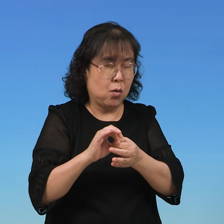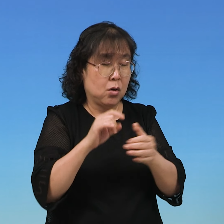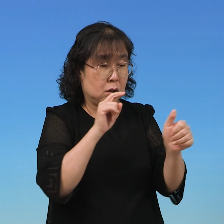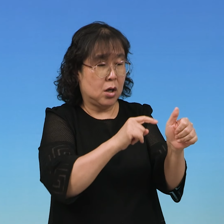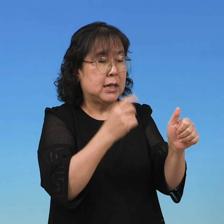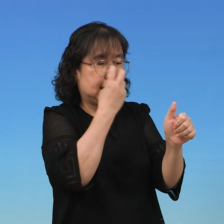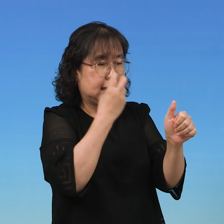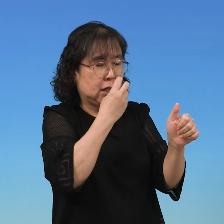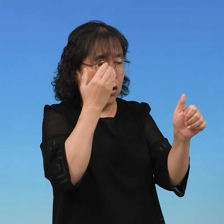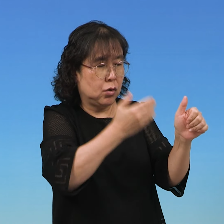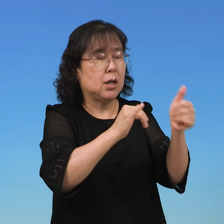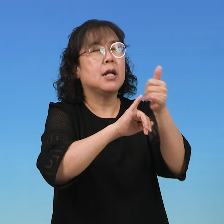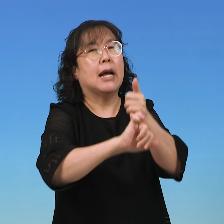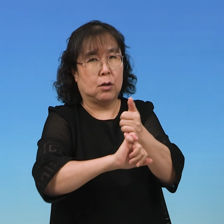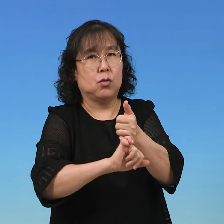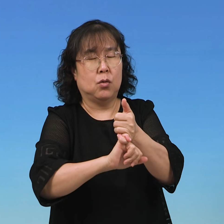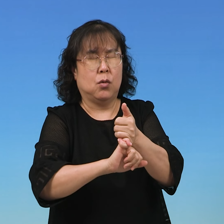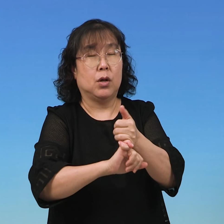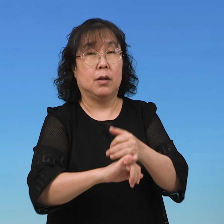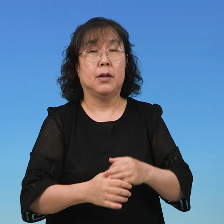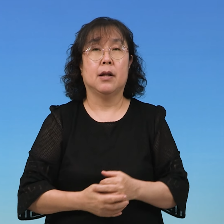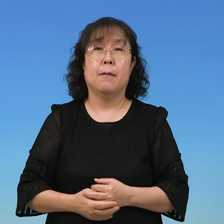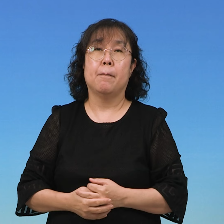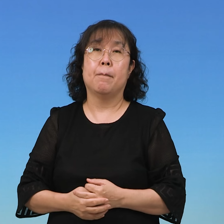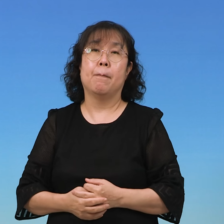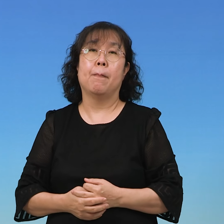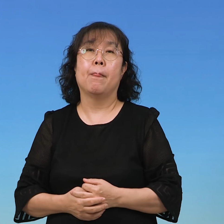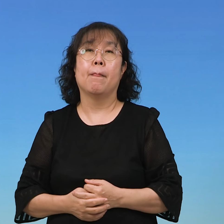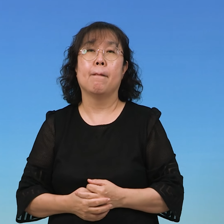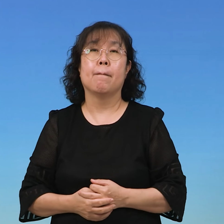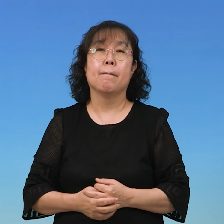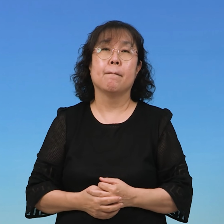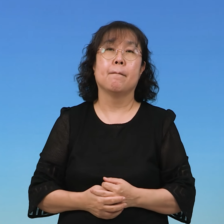고비를 만나고 절망을 경험할 때는 항상 단절입니다.